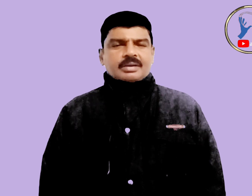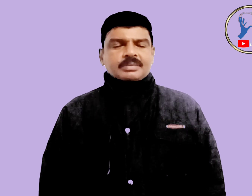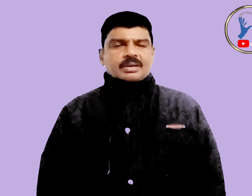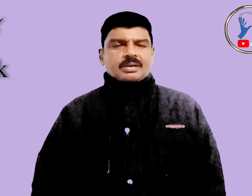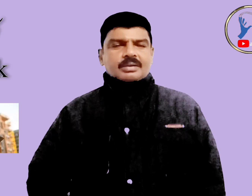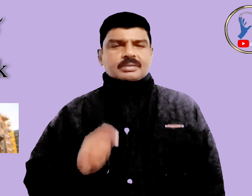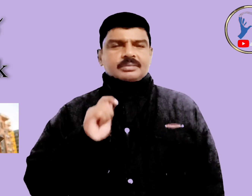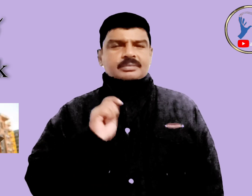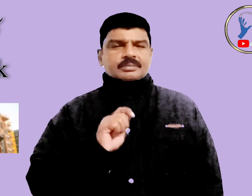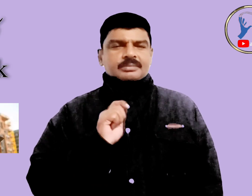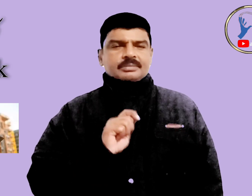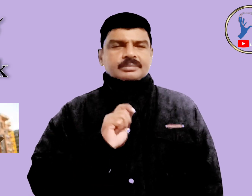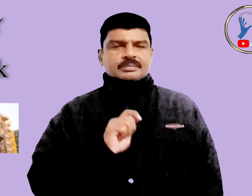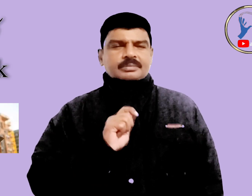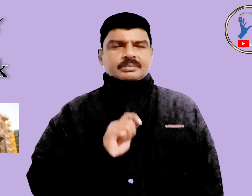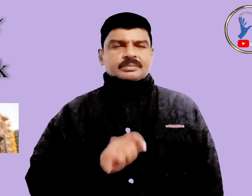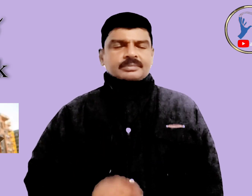काम करना,